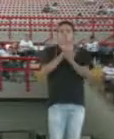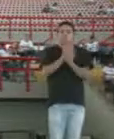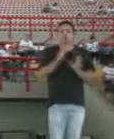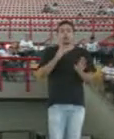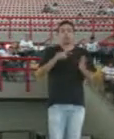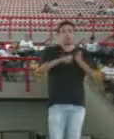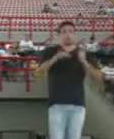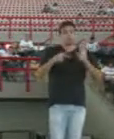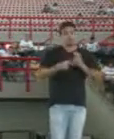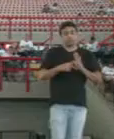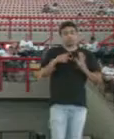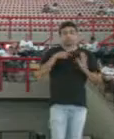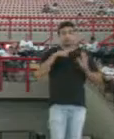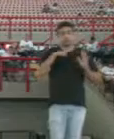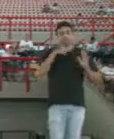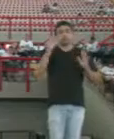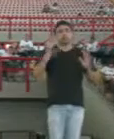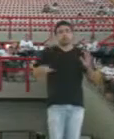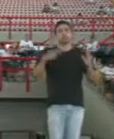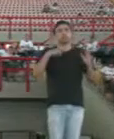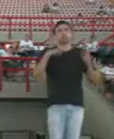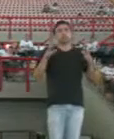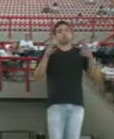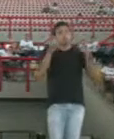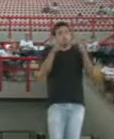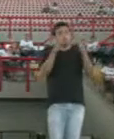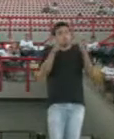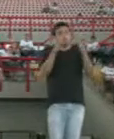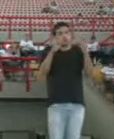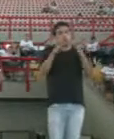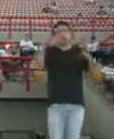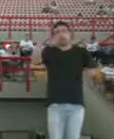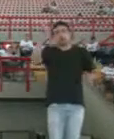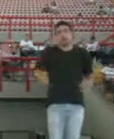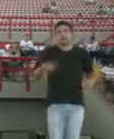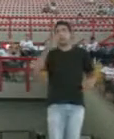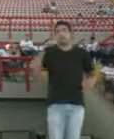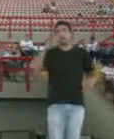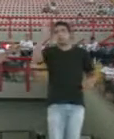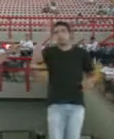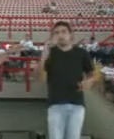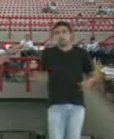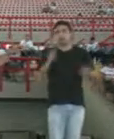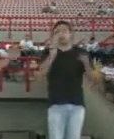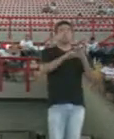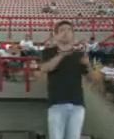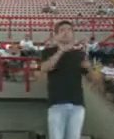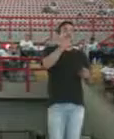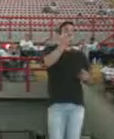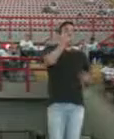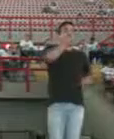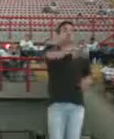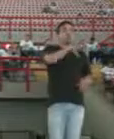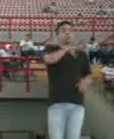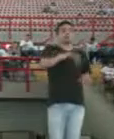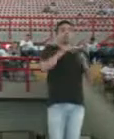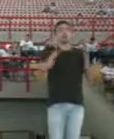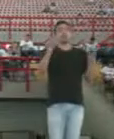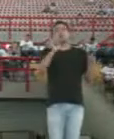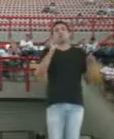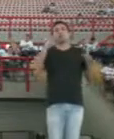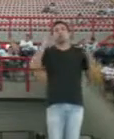dizer apenas que há uma proximidade muito grande entre a língua do Brasil e a língua de Portugal. Mas não